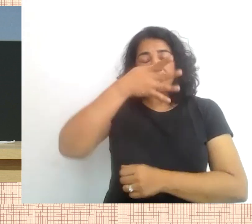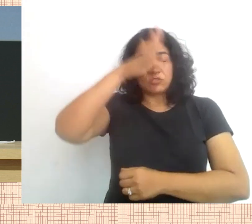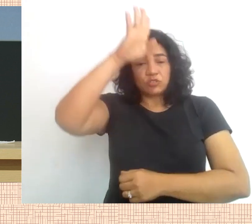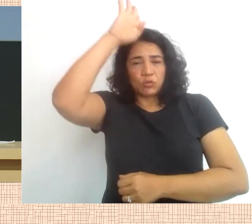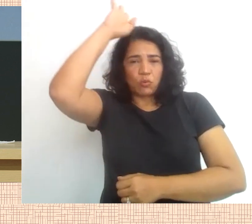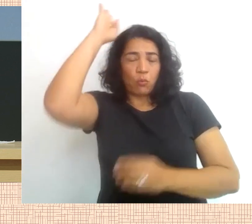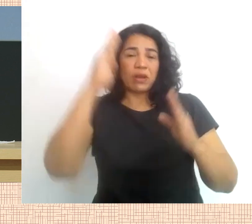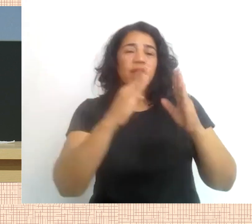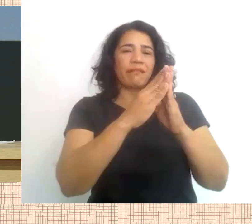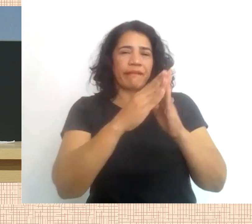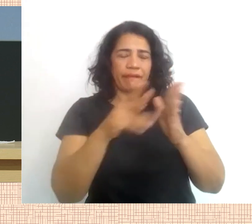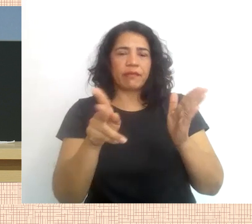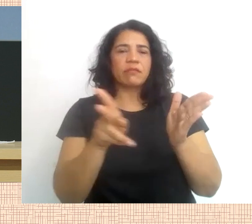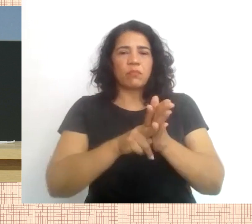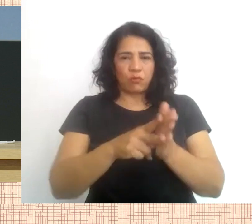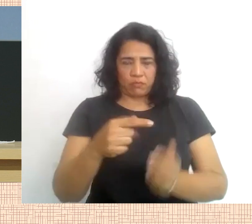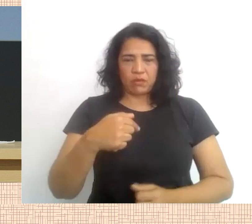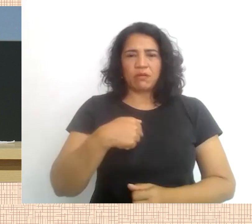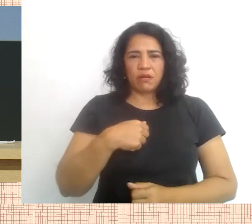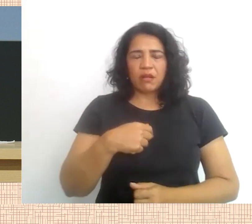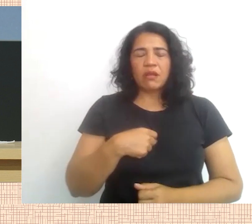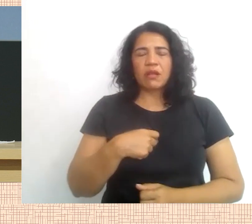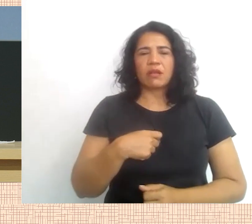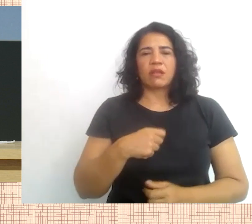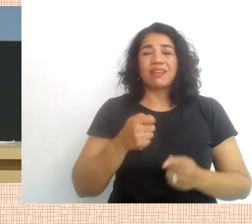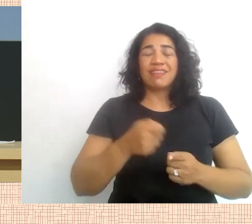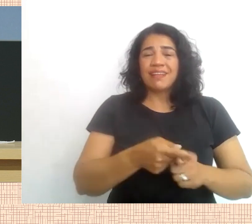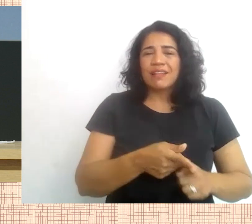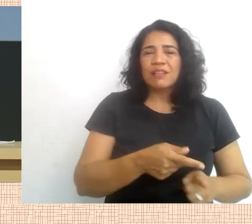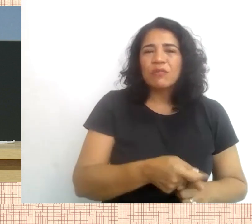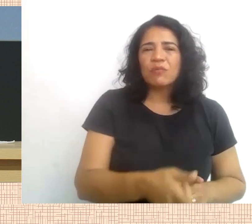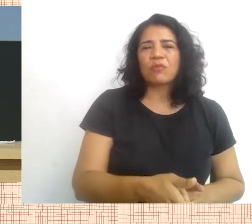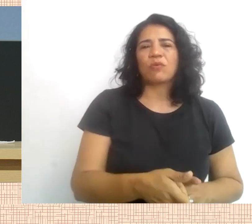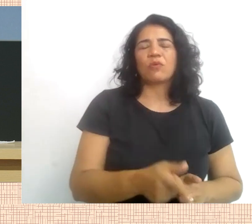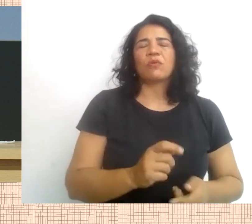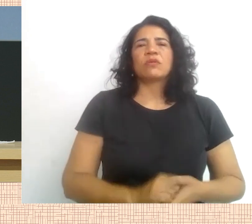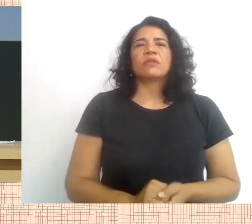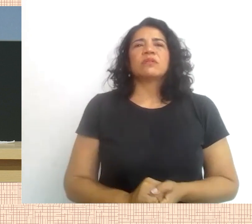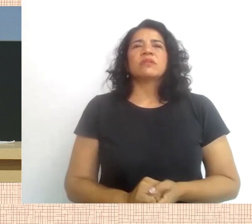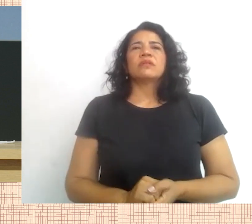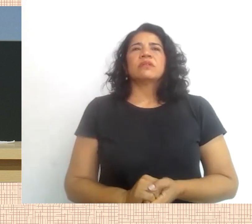vocês terem mais